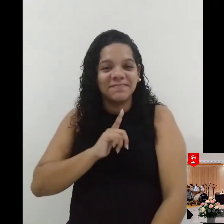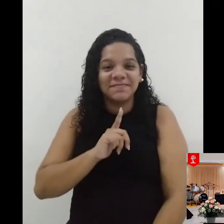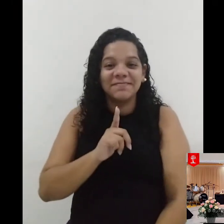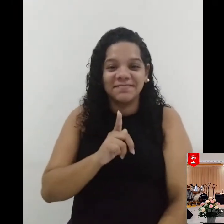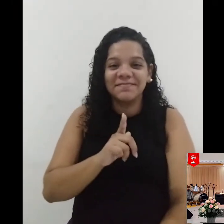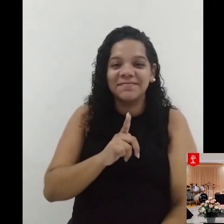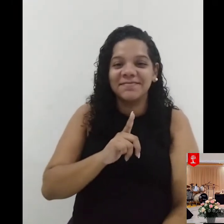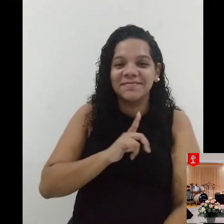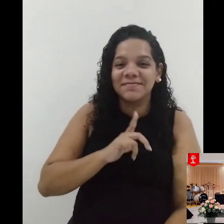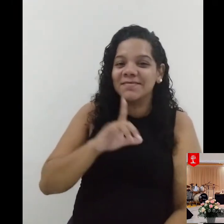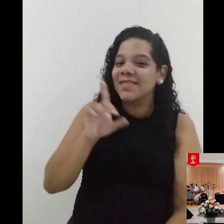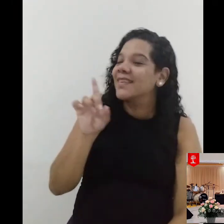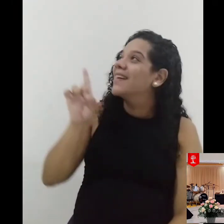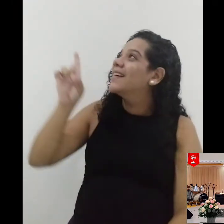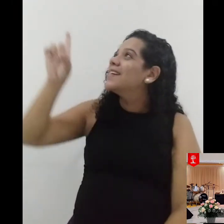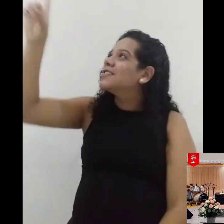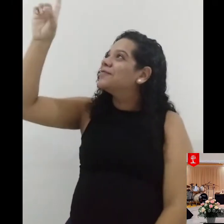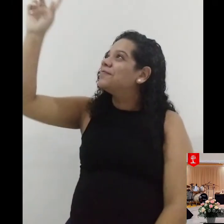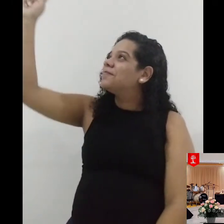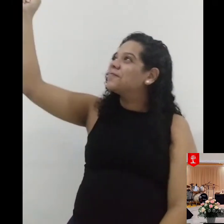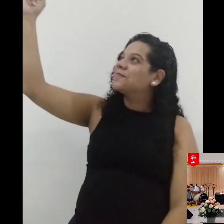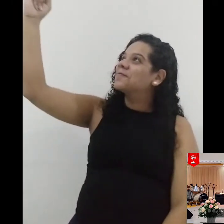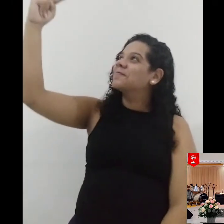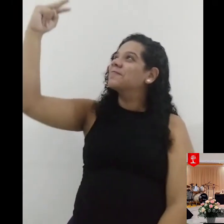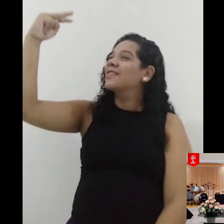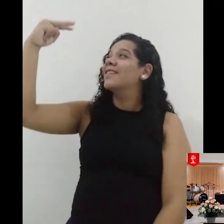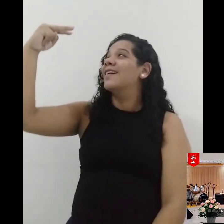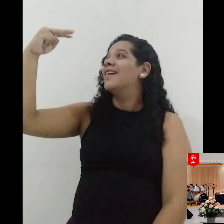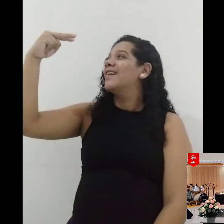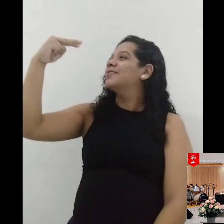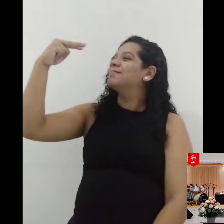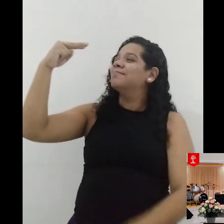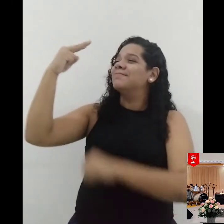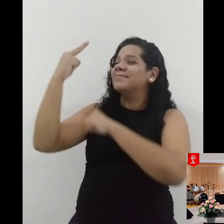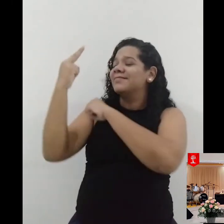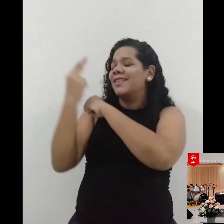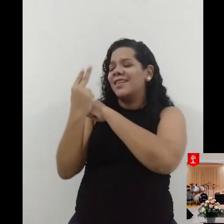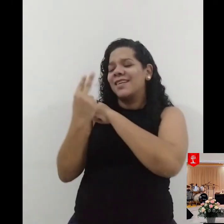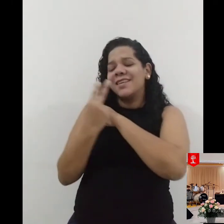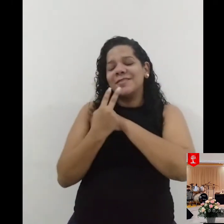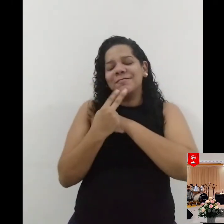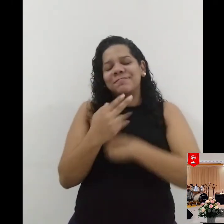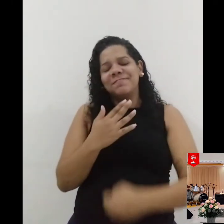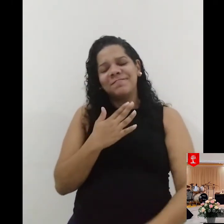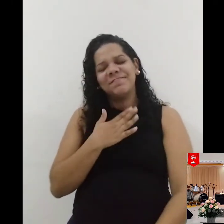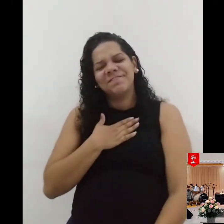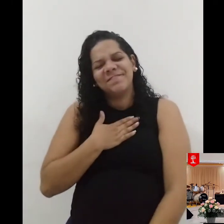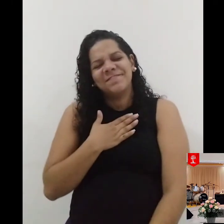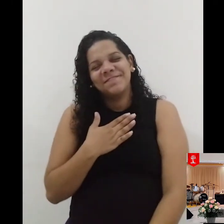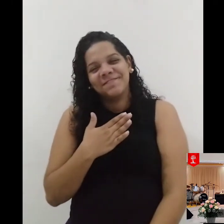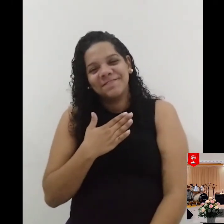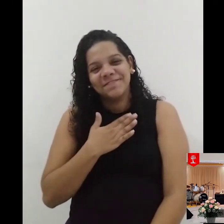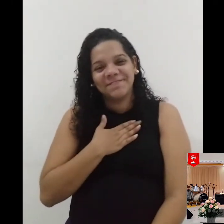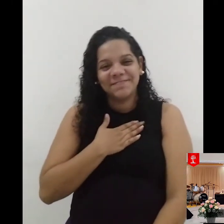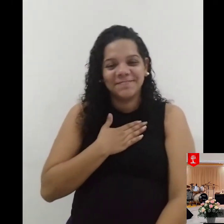também. E esse amor tão grande eleva-me,